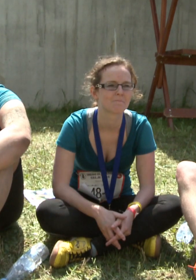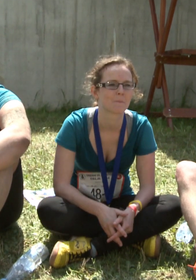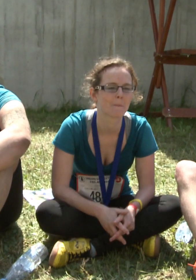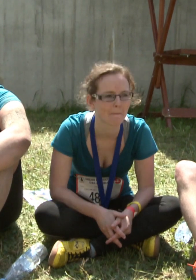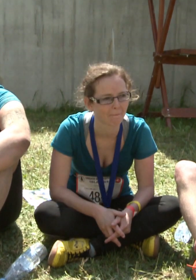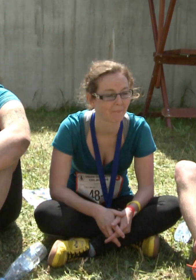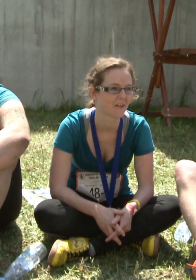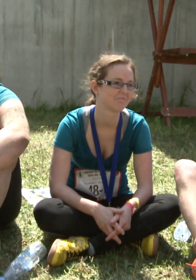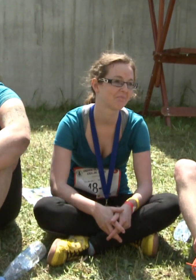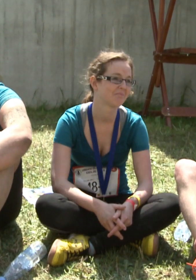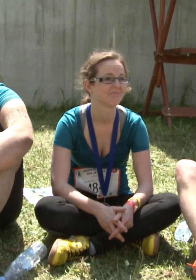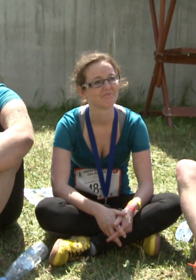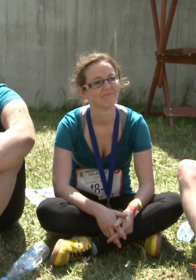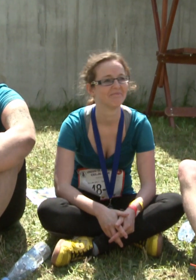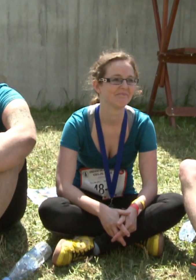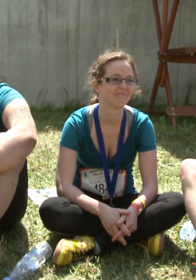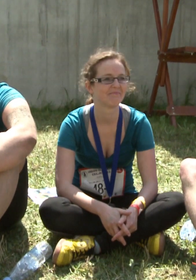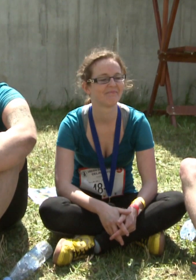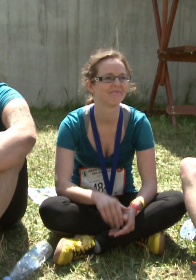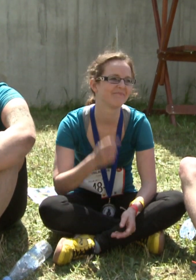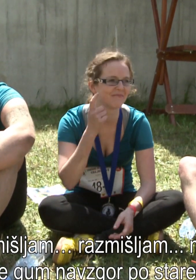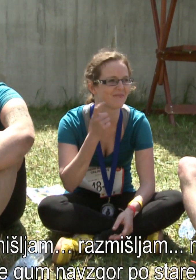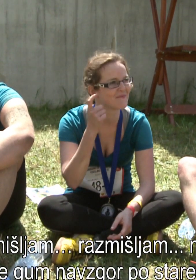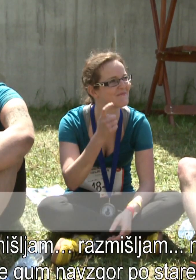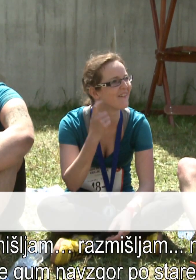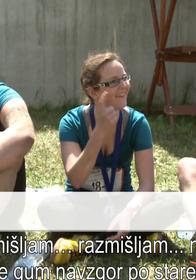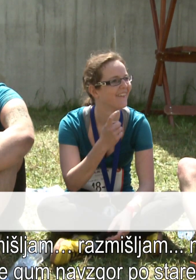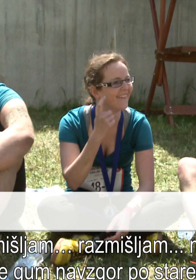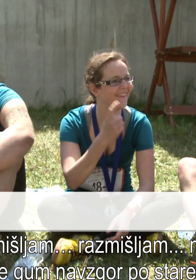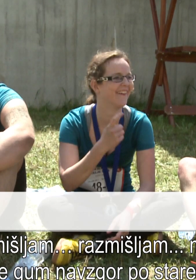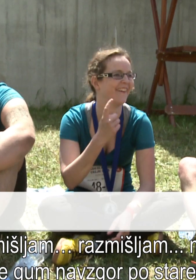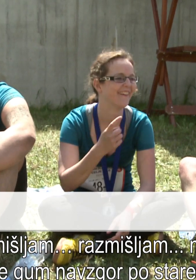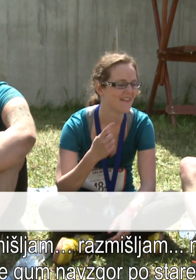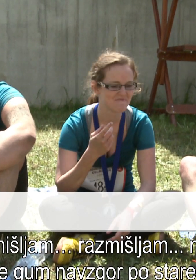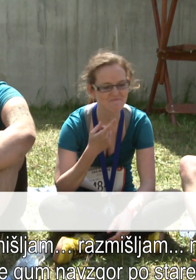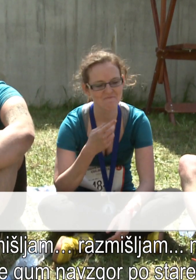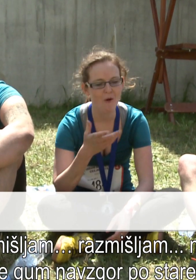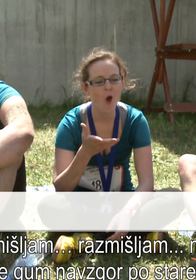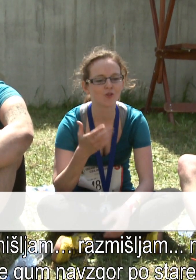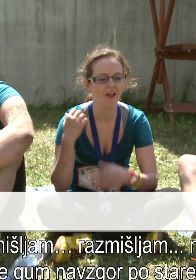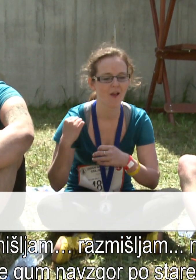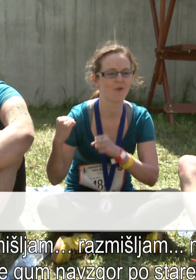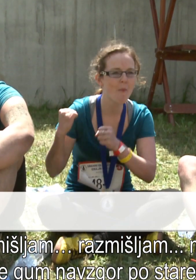čaki, veš, kaj so vrti, veš, kaj so vrti. Ne. Da jest to ni.